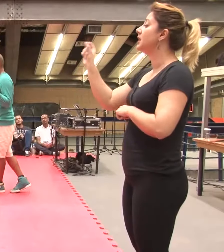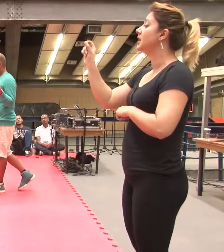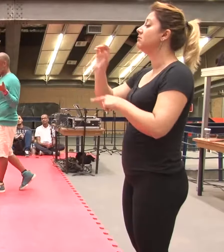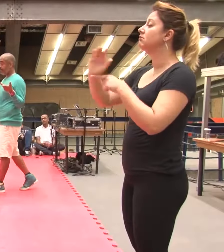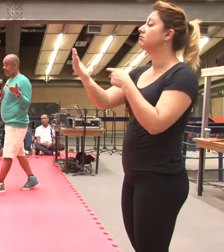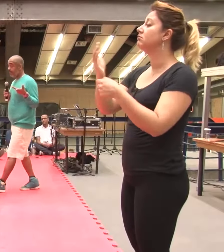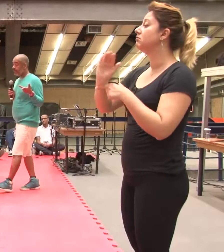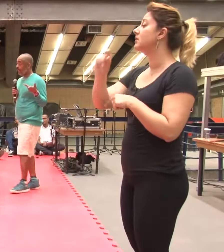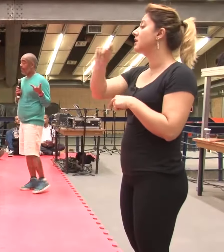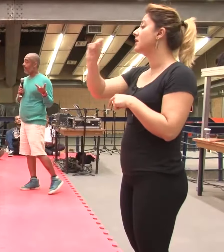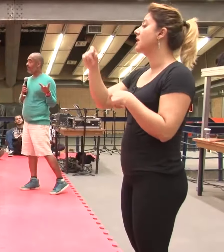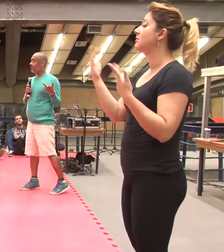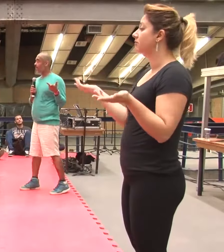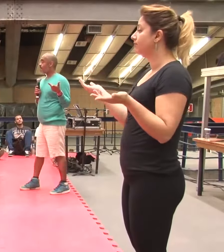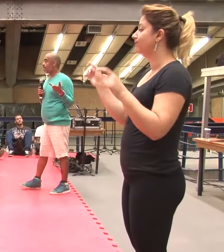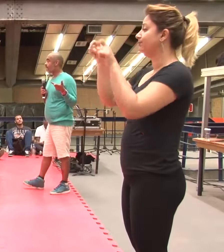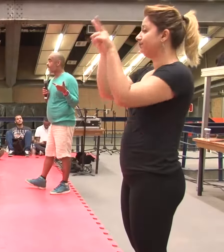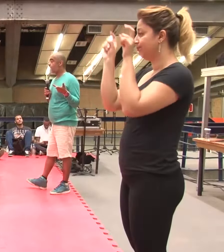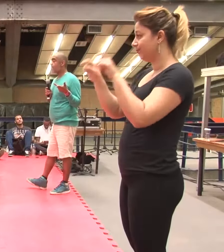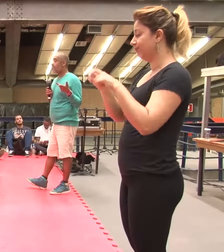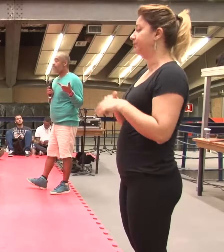Fraternidade para quem?